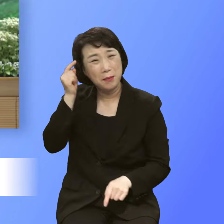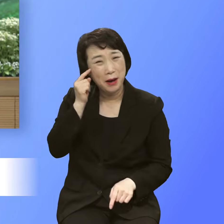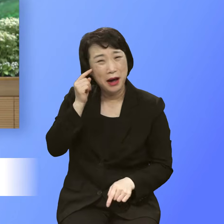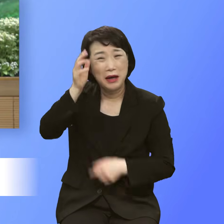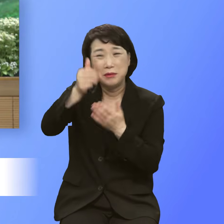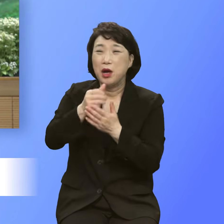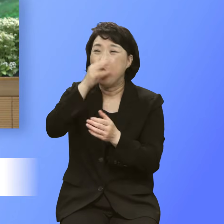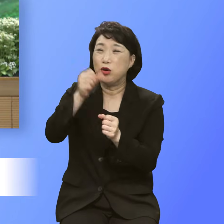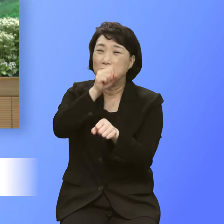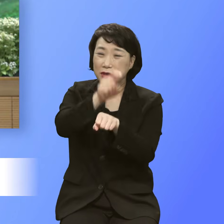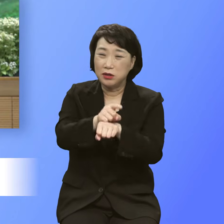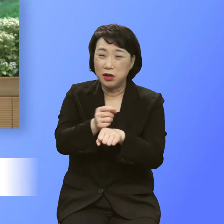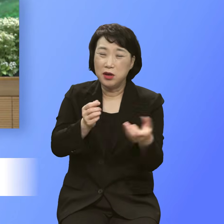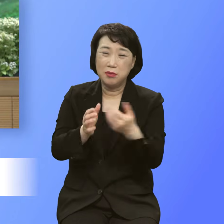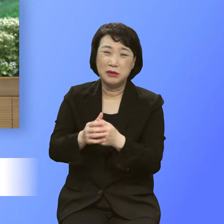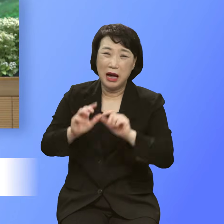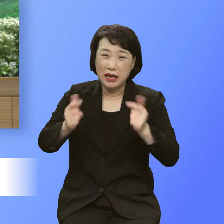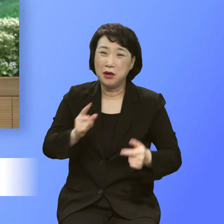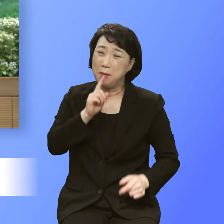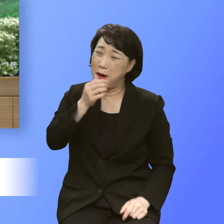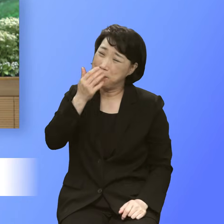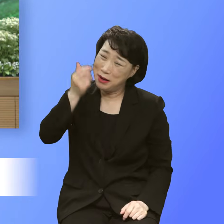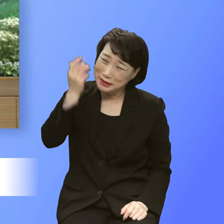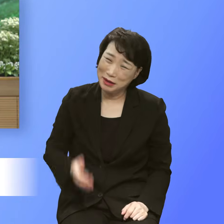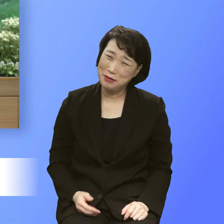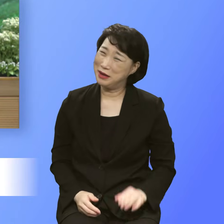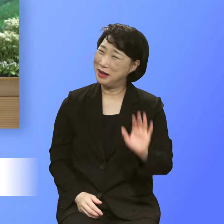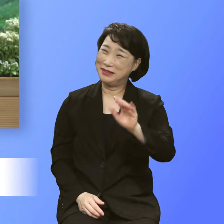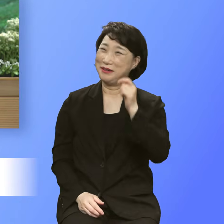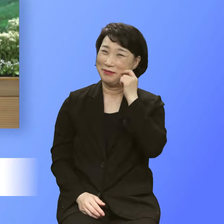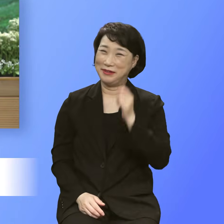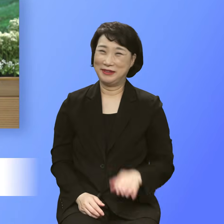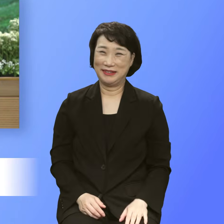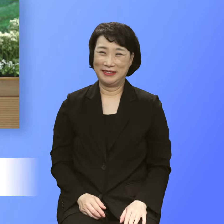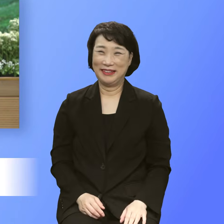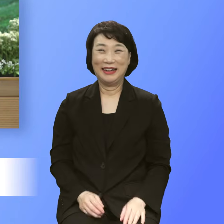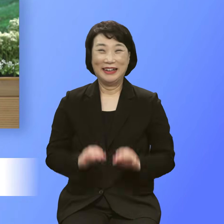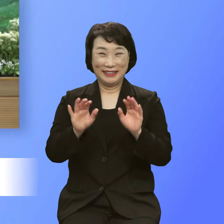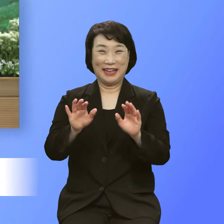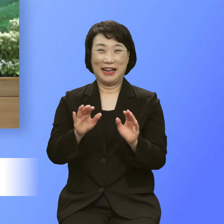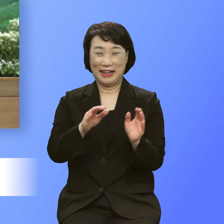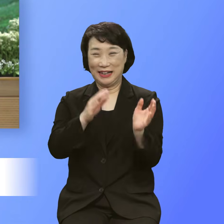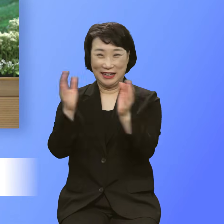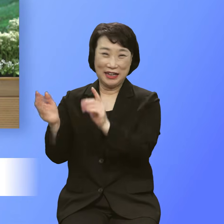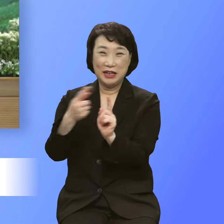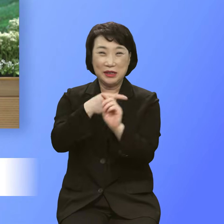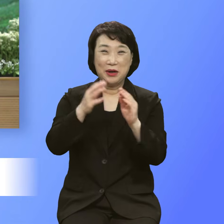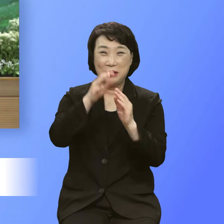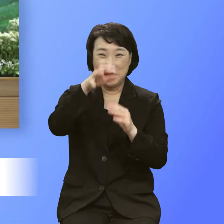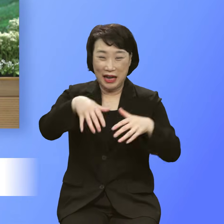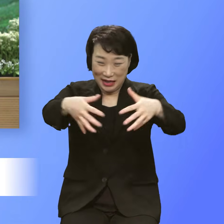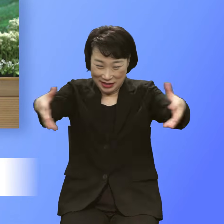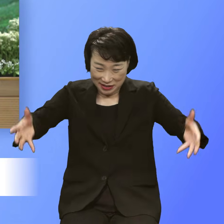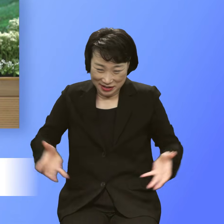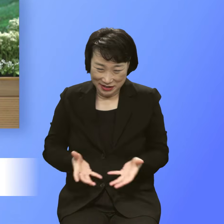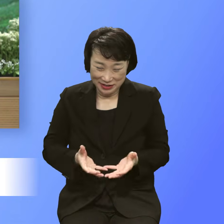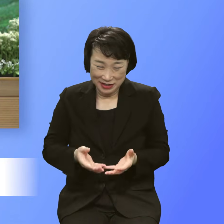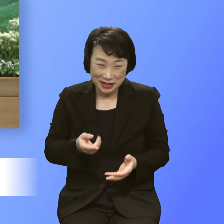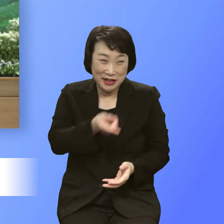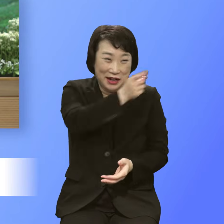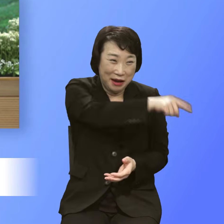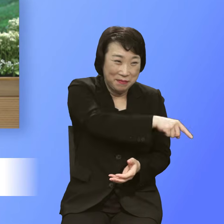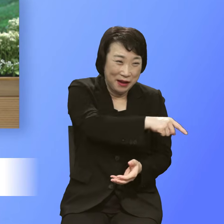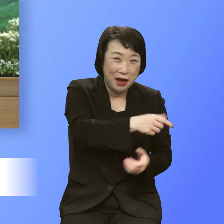하나님의 신성에 대해서 부정할 수 있는가? 예, 여기 있는 복숭아 나무가 작년에 복숭아 100개쯤